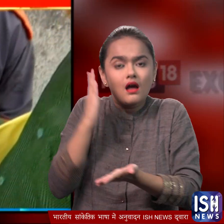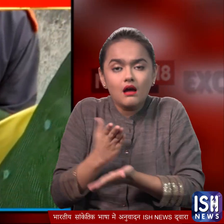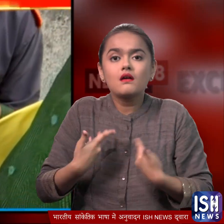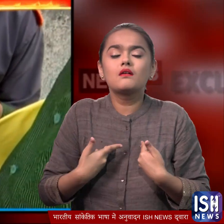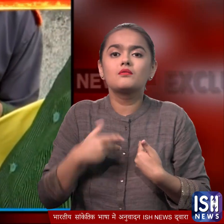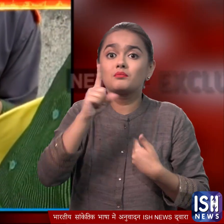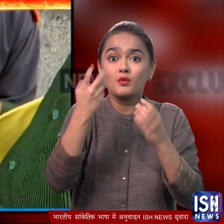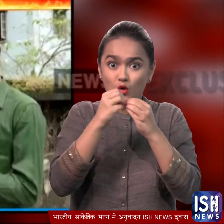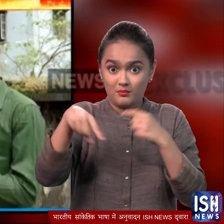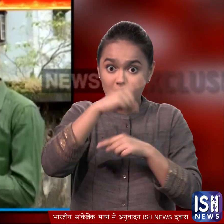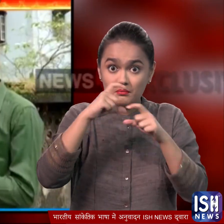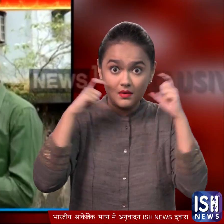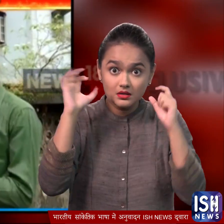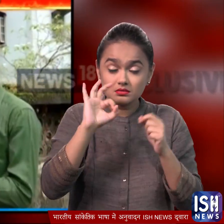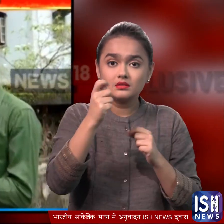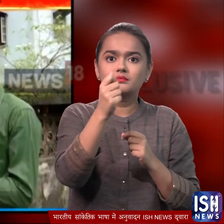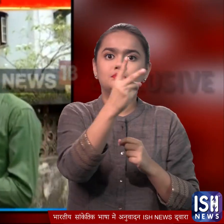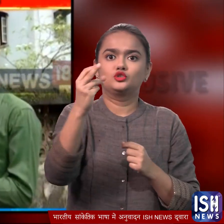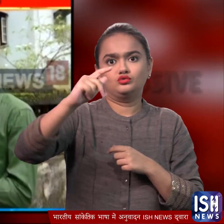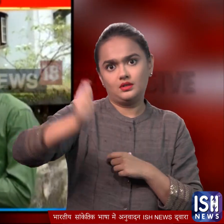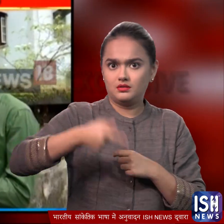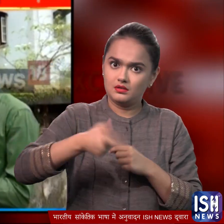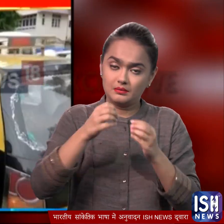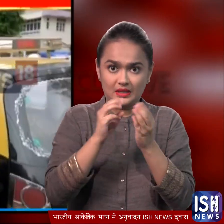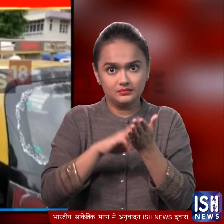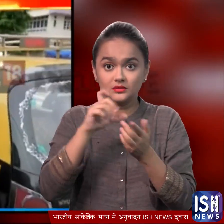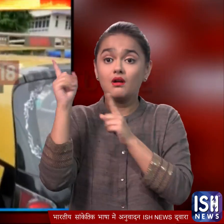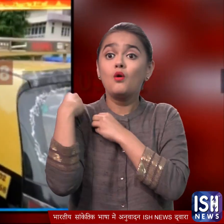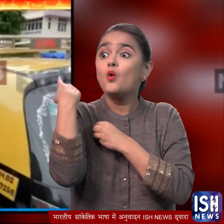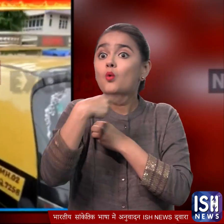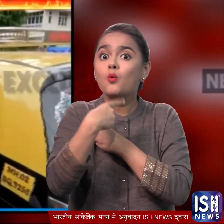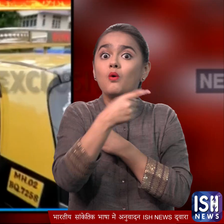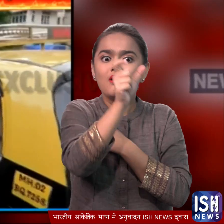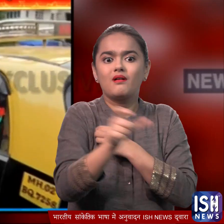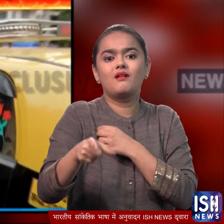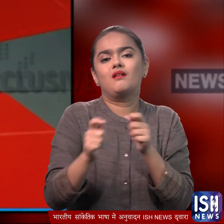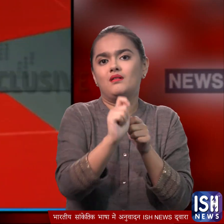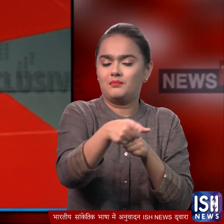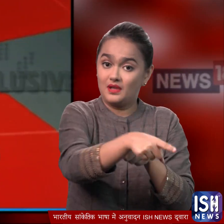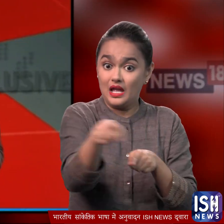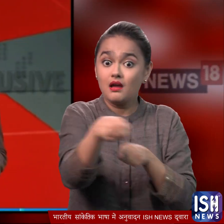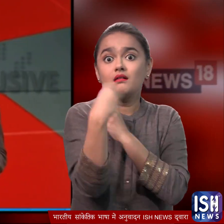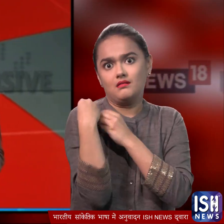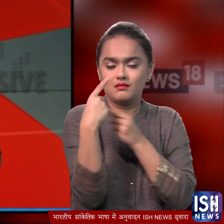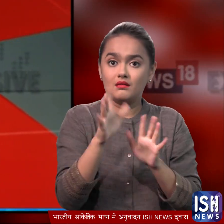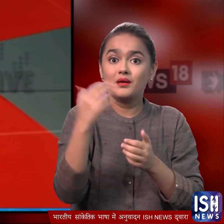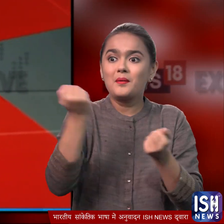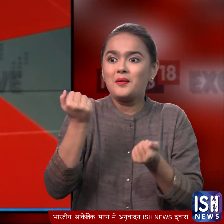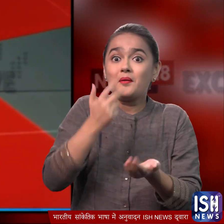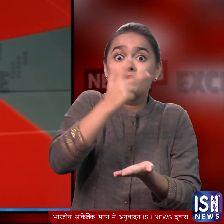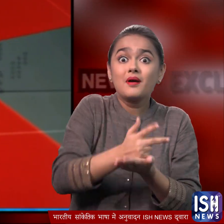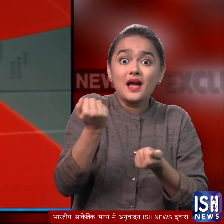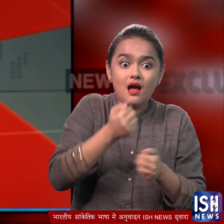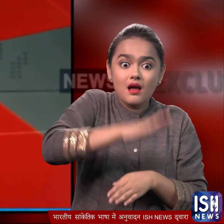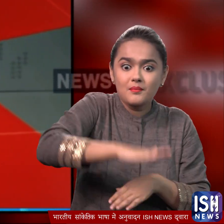में मास्क नहीं पहनने पर लोगों से 200 रुपए का जुर्माना वसूलने का जिम्मा बीएमसी के मार्शल को सौंपा गया है। सौभाग्य की बात है कि बीएमसी ने पार्किंग